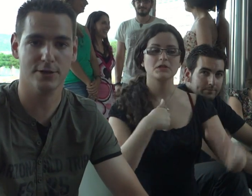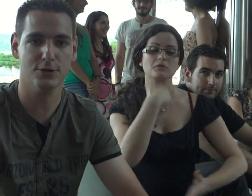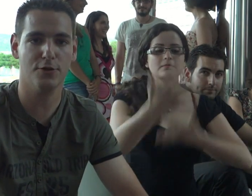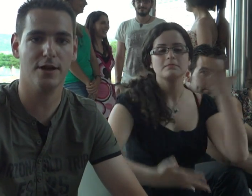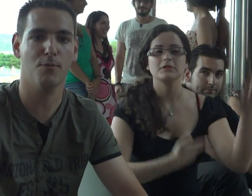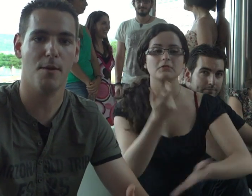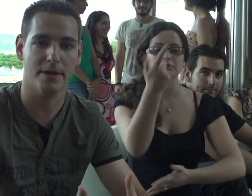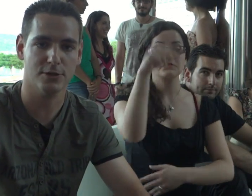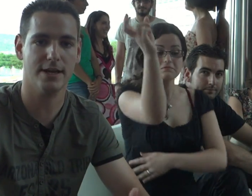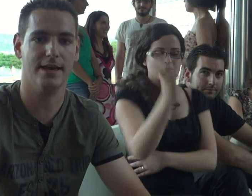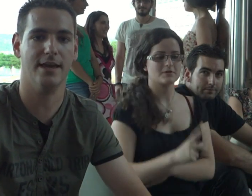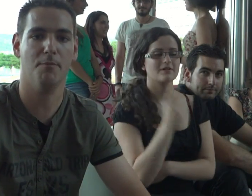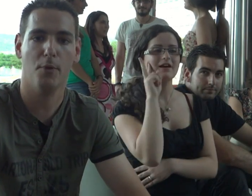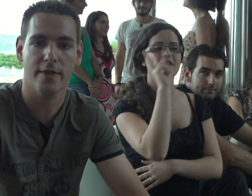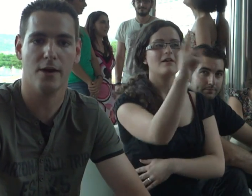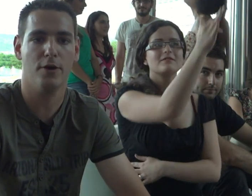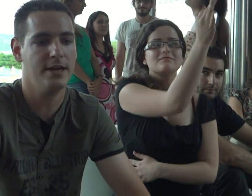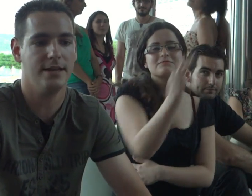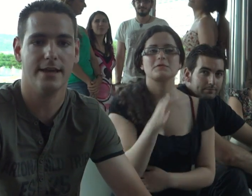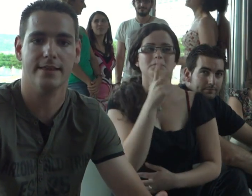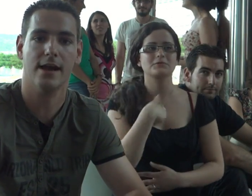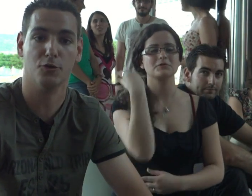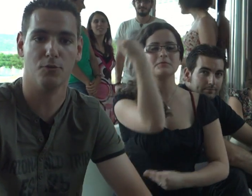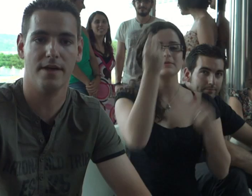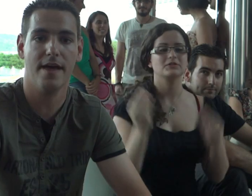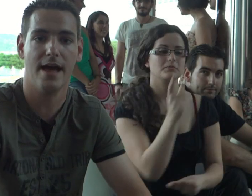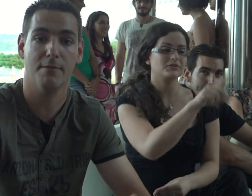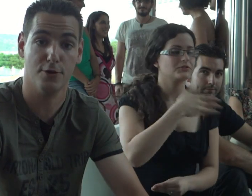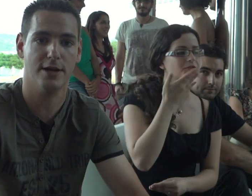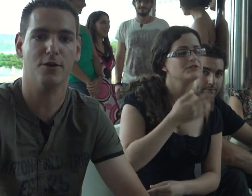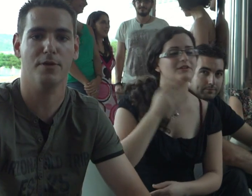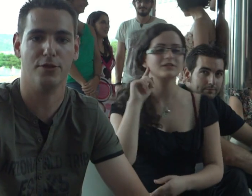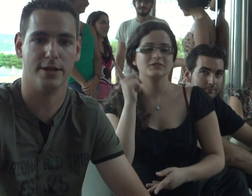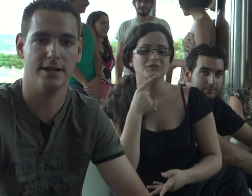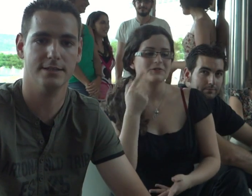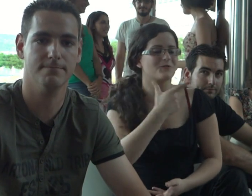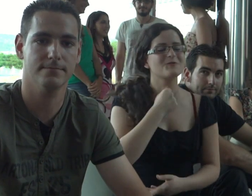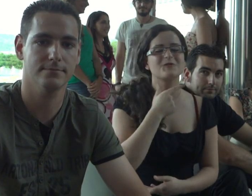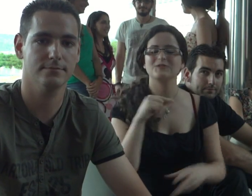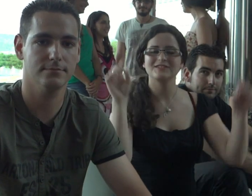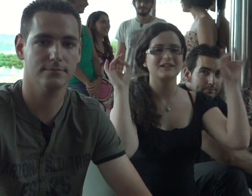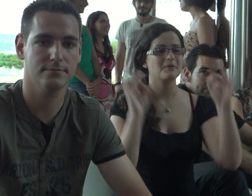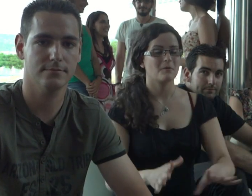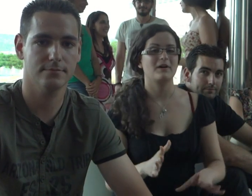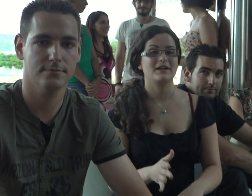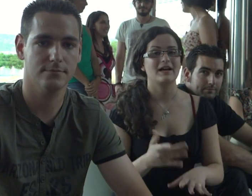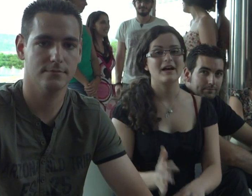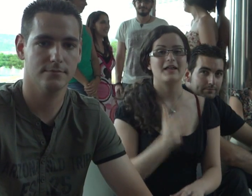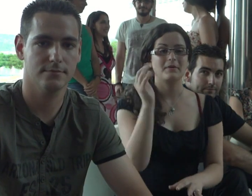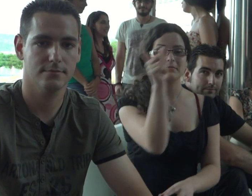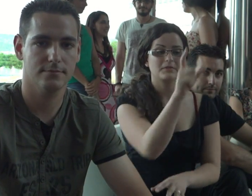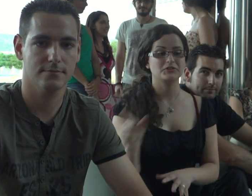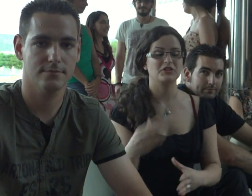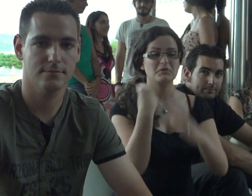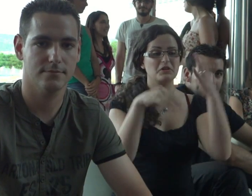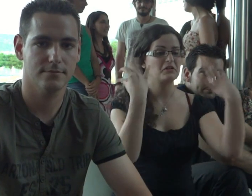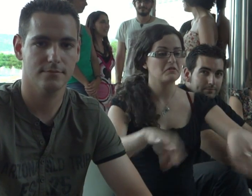a personas sordas como a personas que puedan oír y que están acostumbradas a videoclips convencionales.